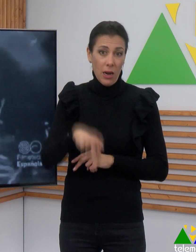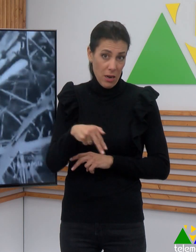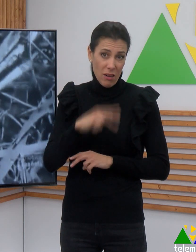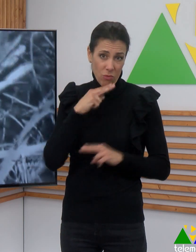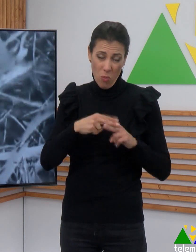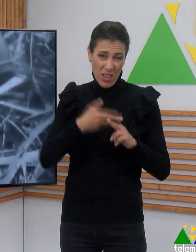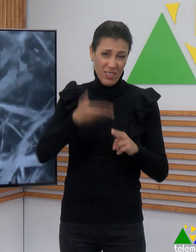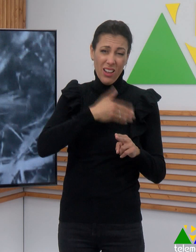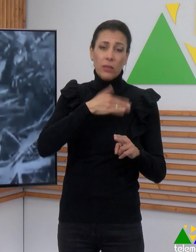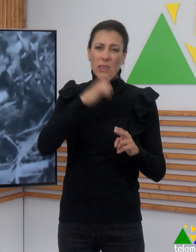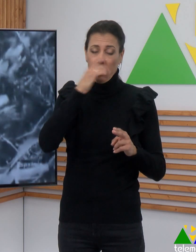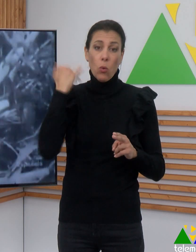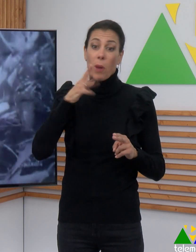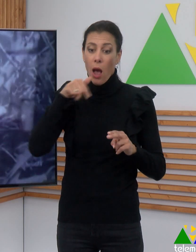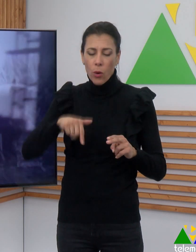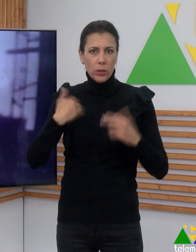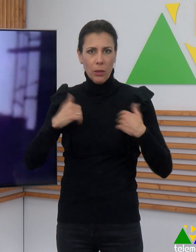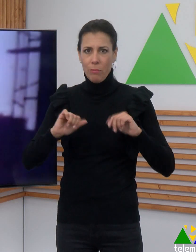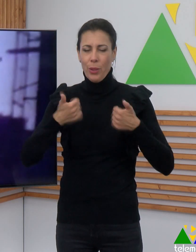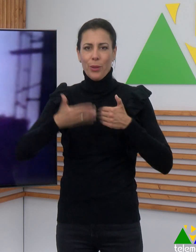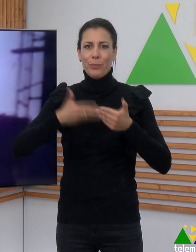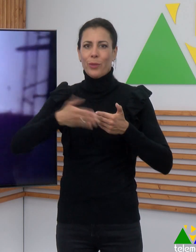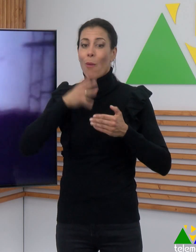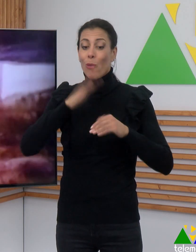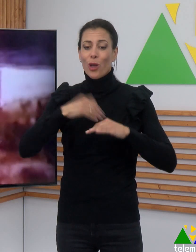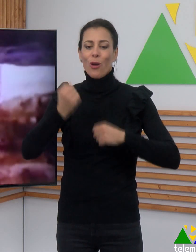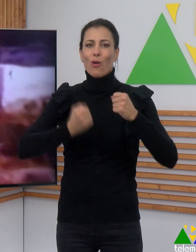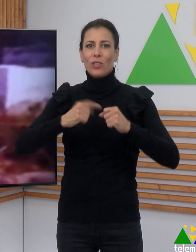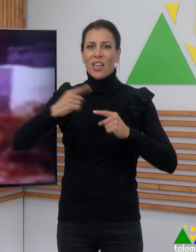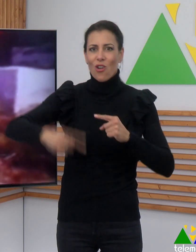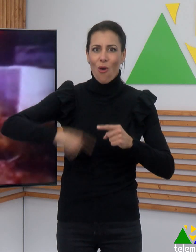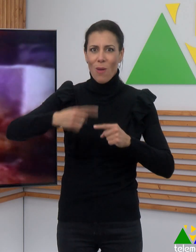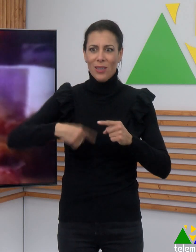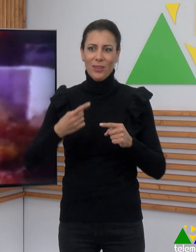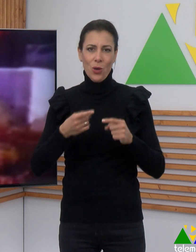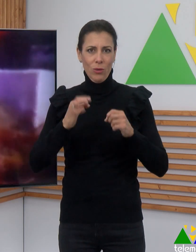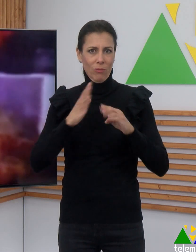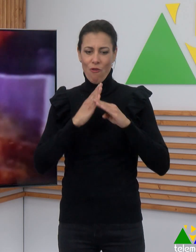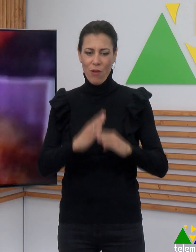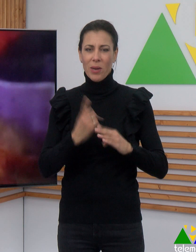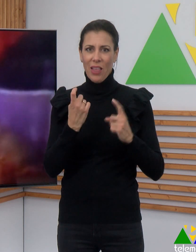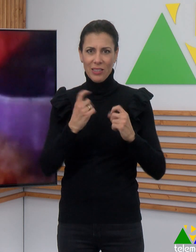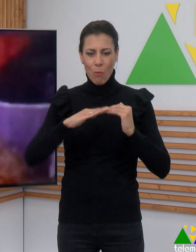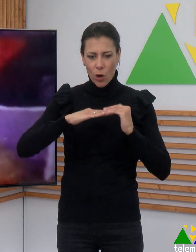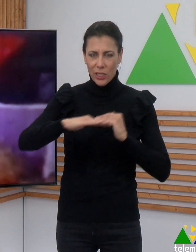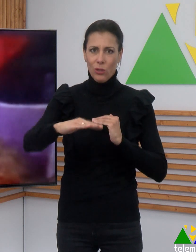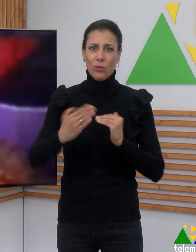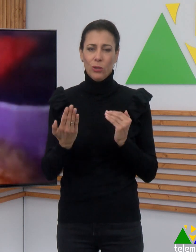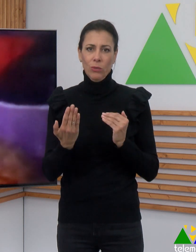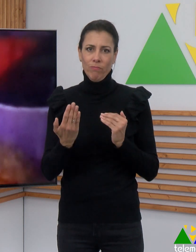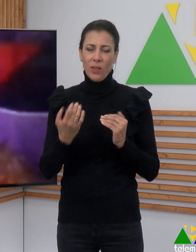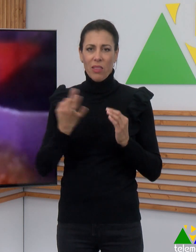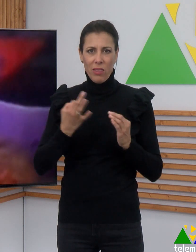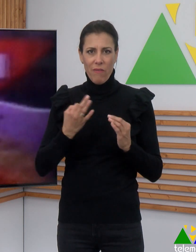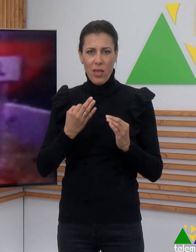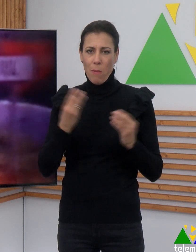no tenía. Pero ya para los coches rodados, para los coches de neumáticos, un firme como este asfaltado, liso y tal, pues permitía que se